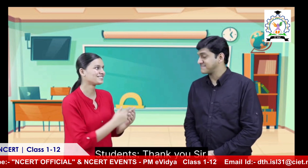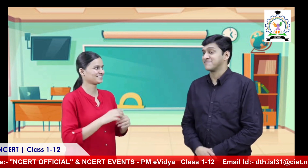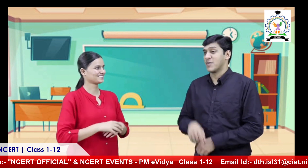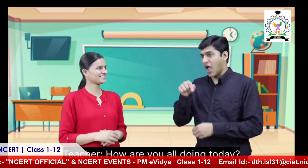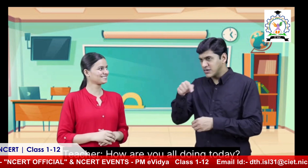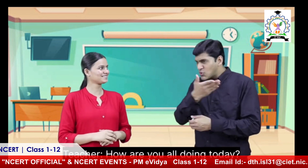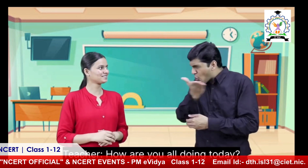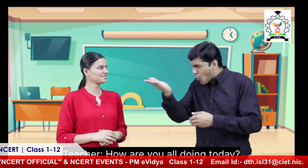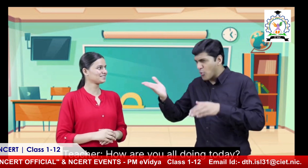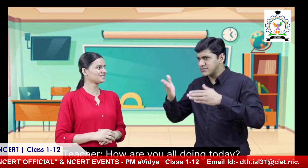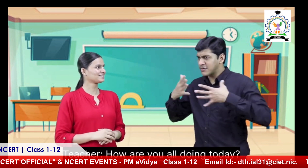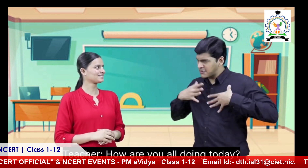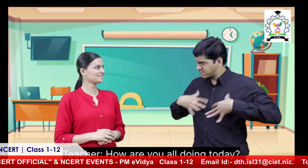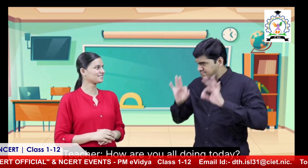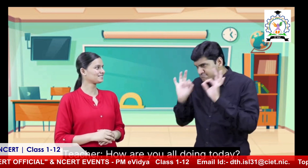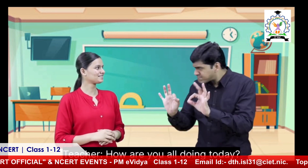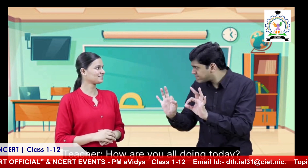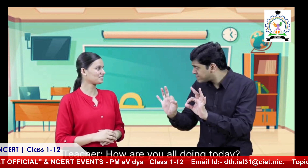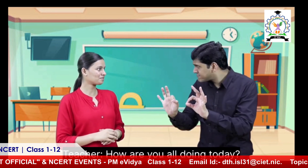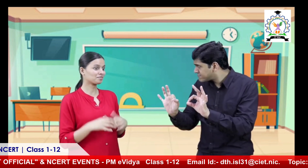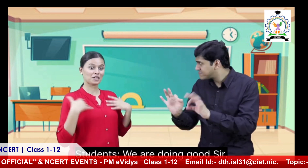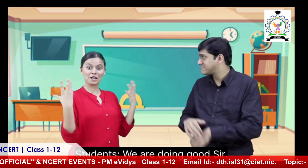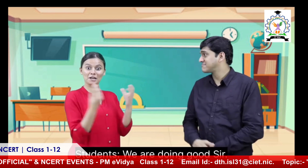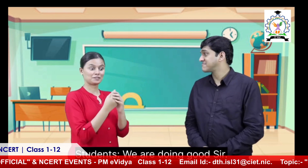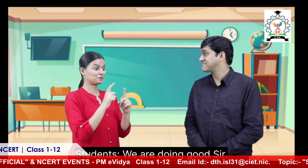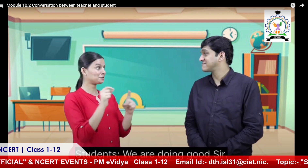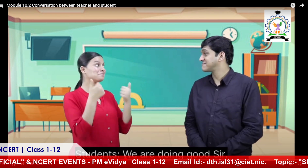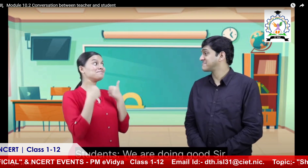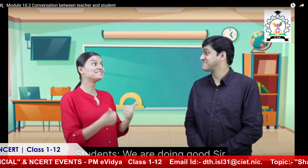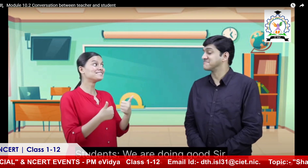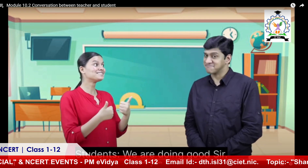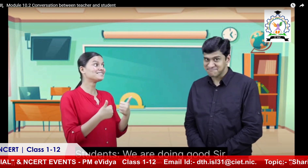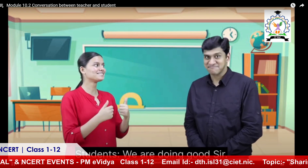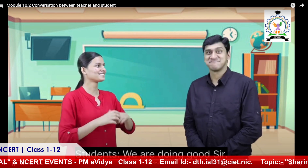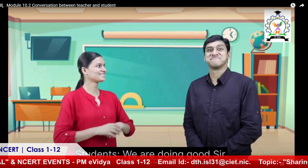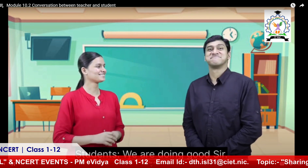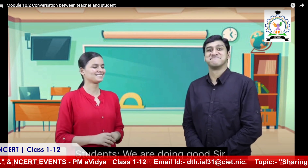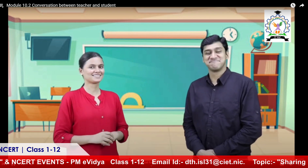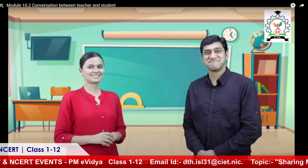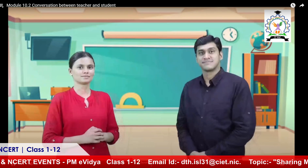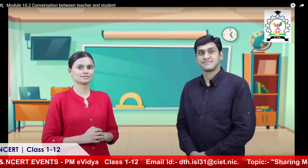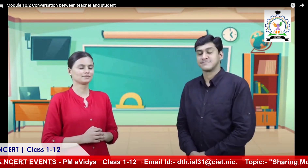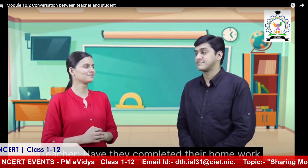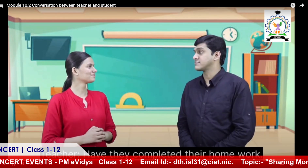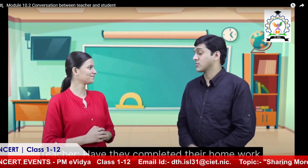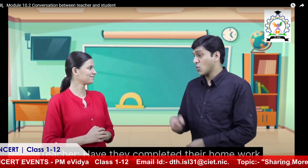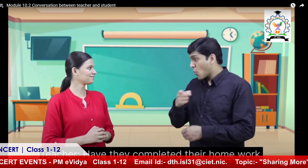थैंक यू सर। कैसे हैं आप सभी आज? हम सभी बहुत अच्छे हैं सर।